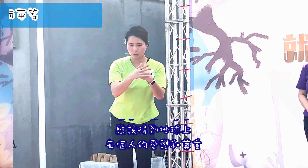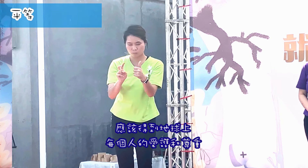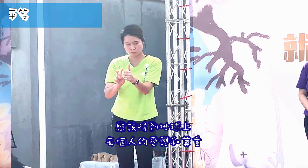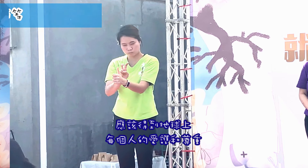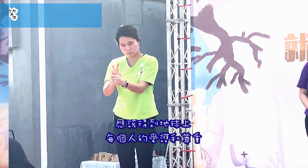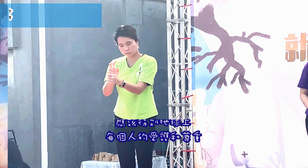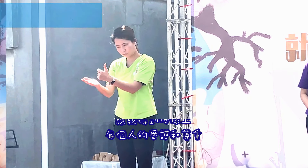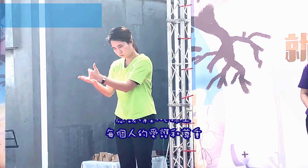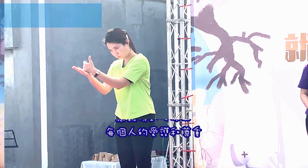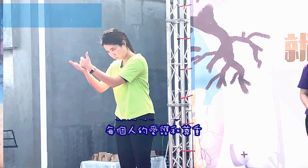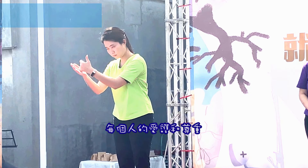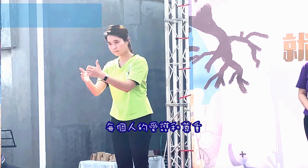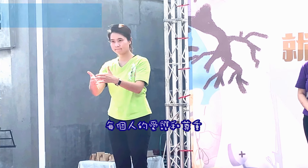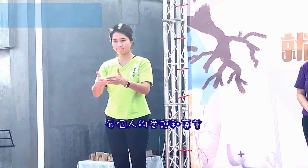护和尊重。